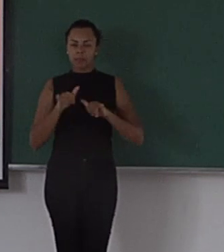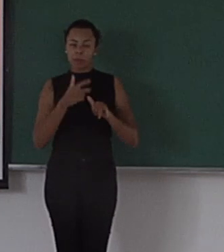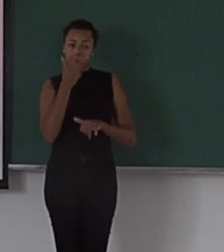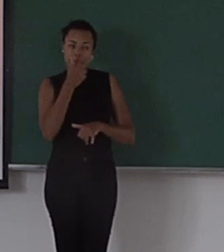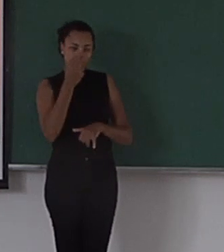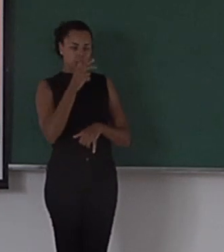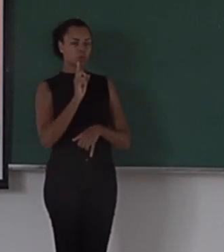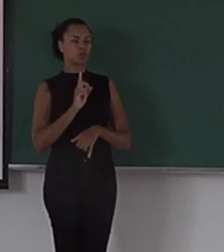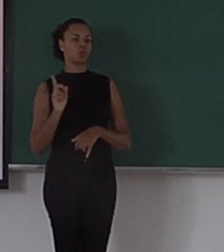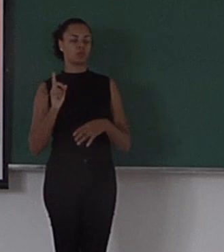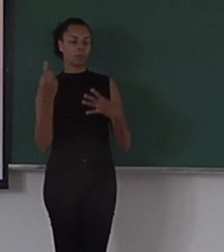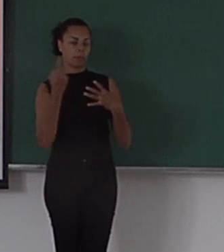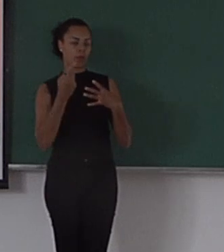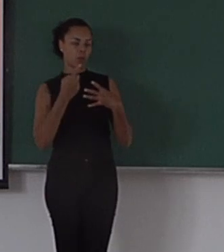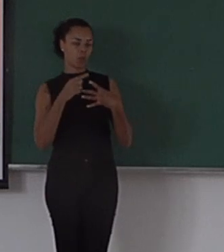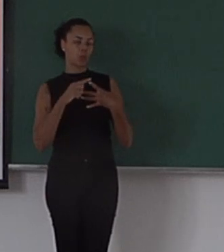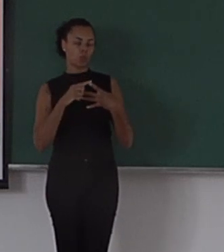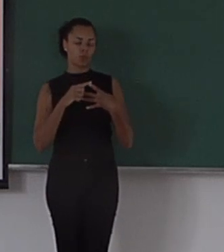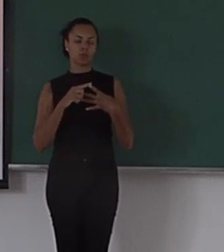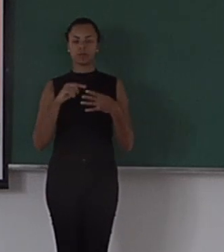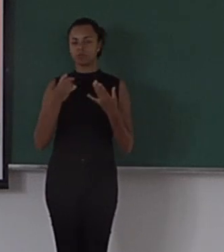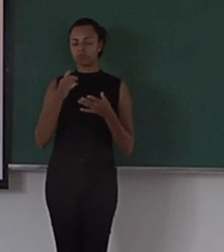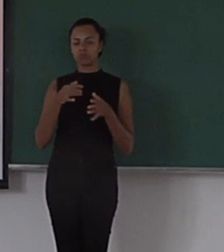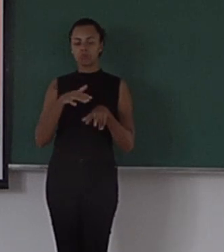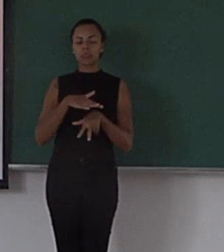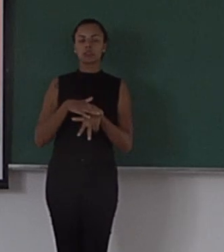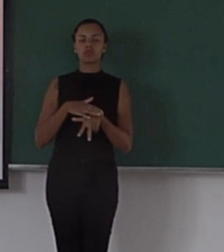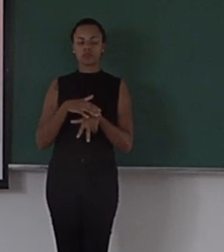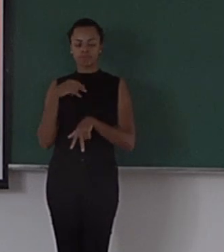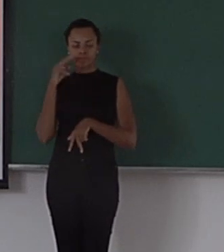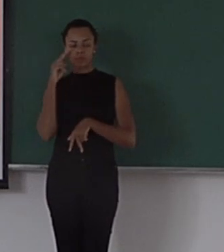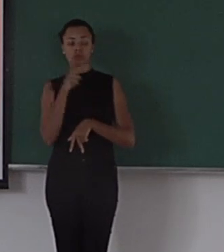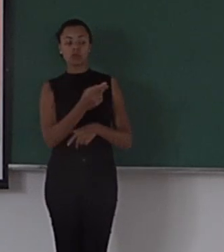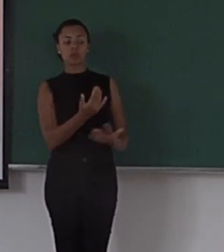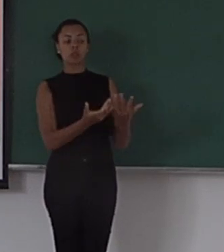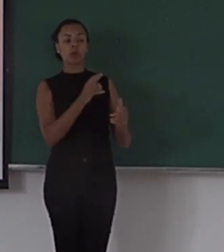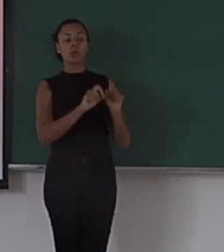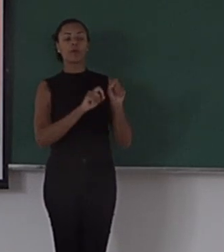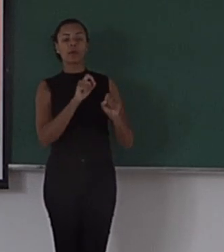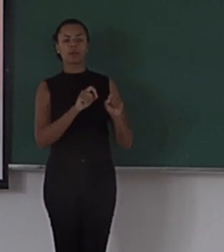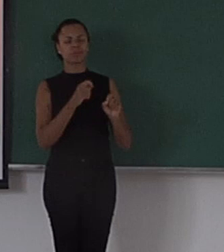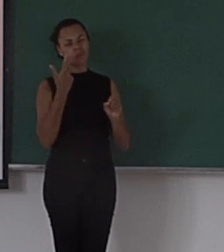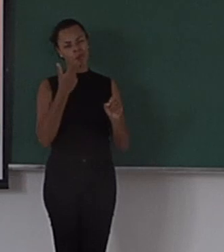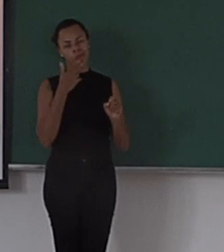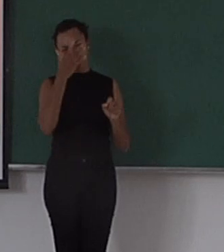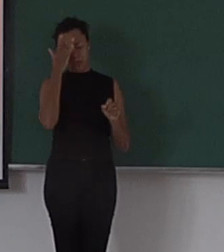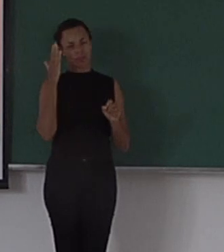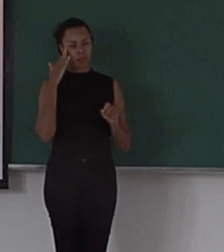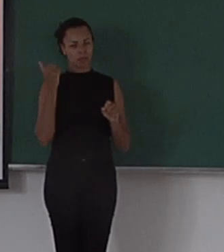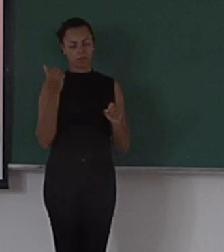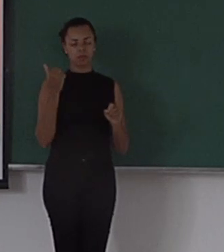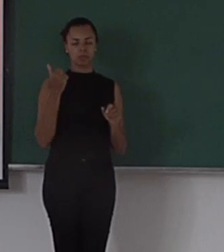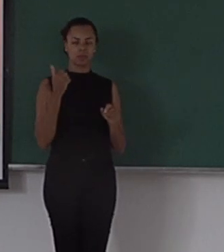aquele aspecto clínico, assim. Então, o paciente chega para mim e fala, ó, queimou com o quê? Quase sempre o paciente sabe informar, às